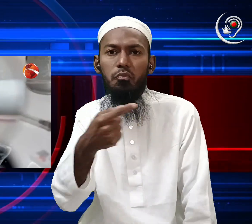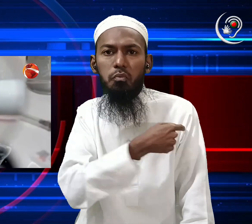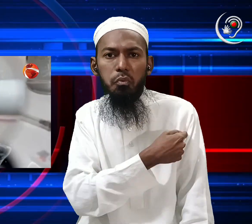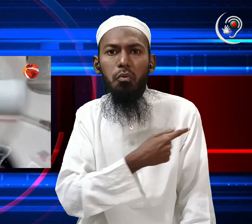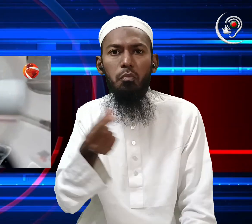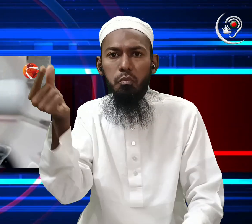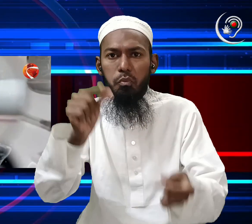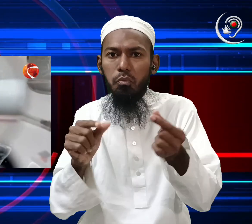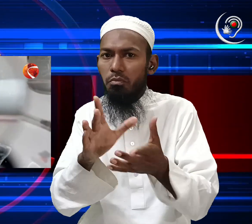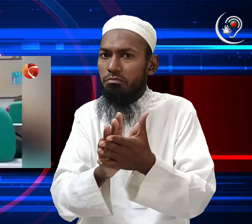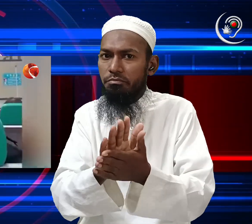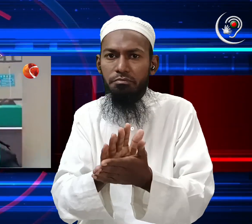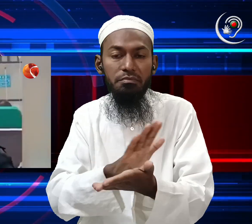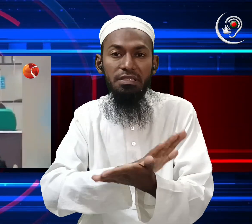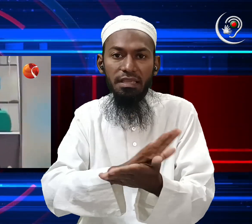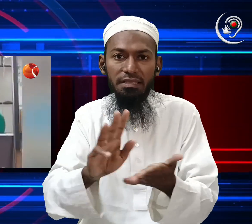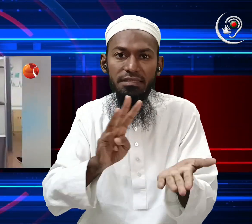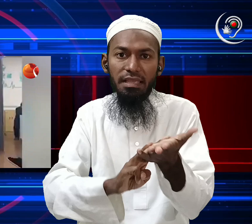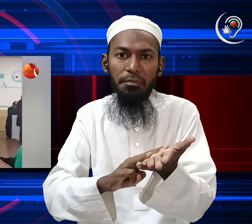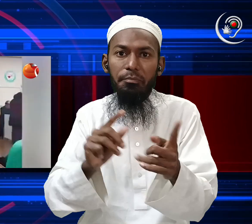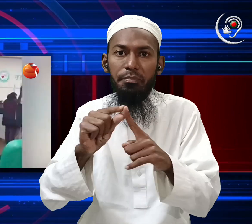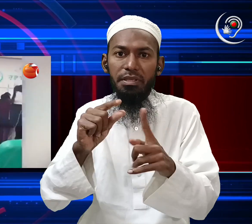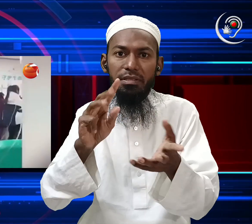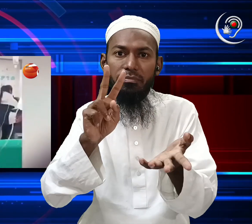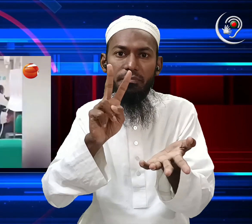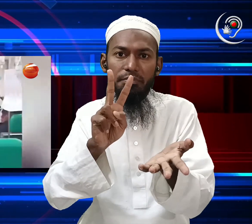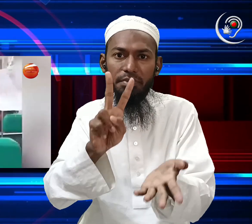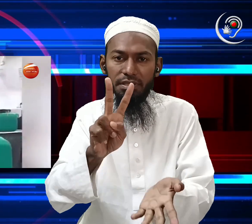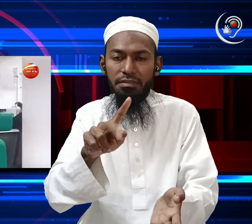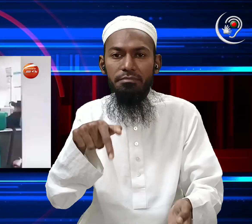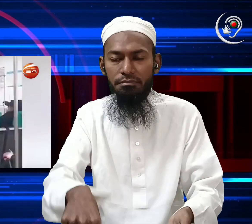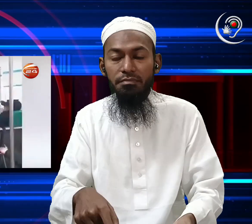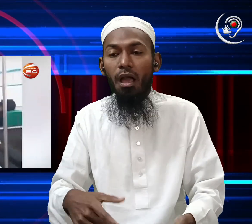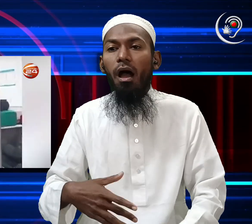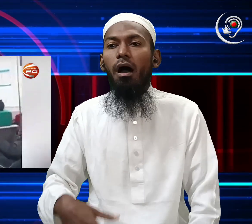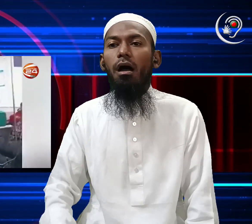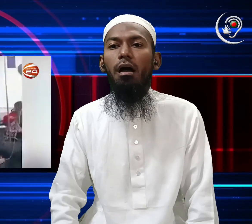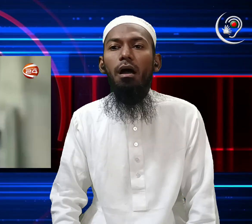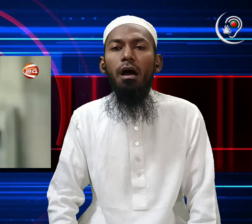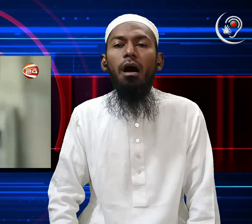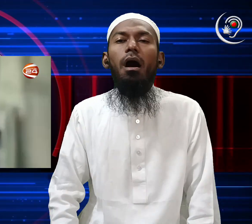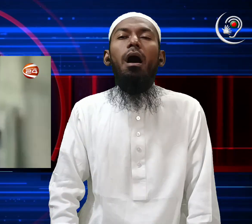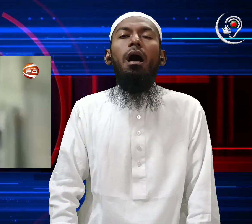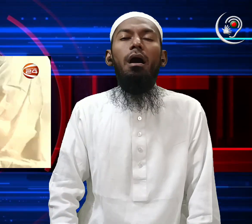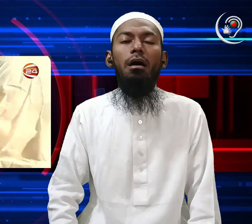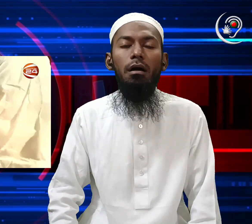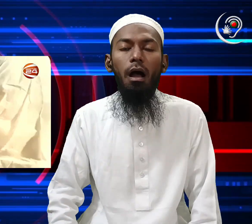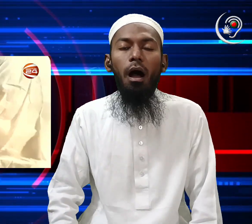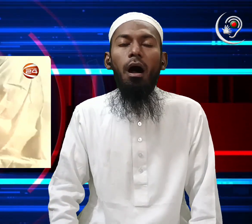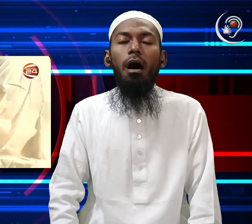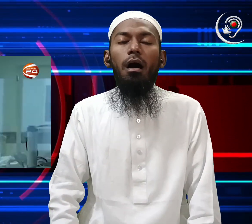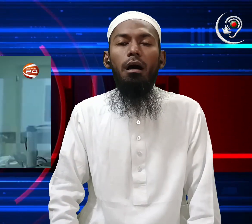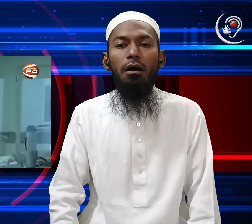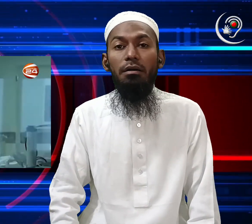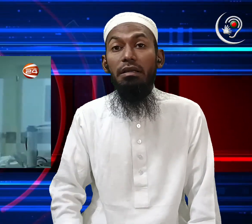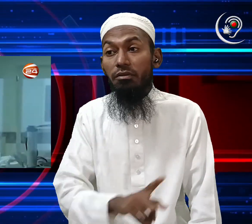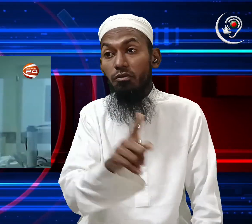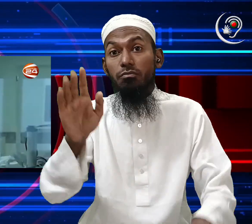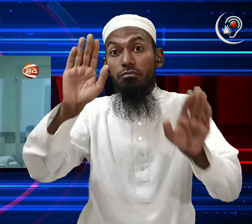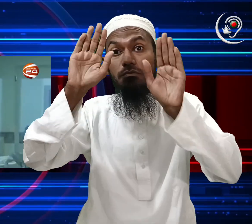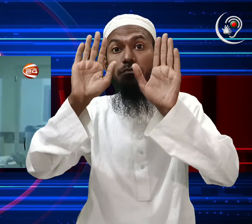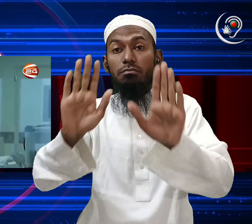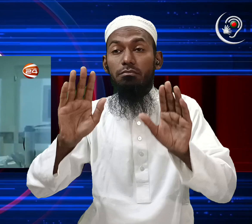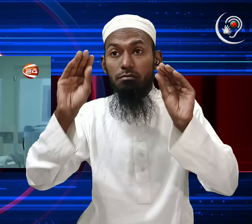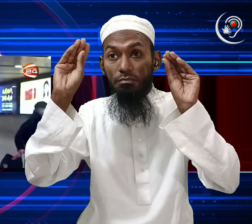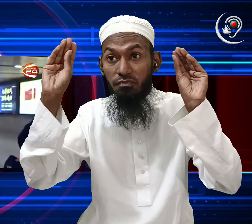HMPV ভাইরাসটি একটি উঠতি শ্বাসযন্ত্রের সমস্যা। এই সম্পর্কে জনসচেতনতা বৃদ্ধি এবং গবেষণা চালানো অত্যন্ত